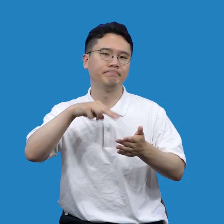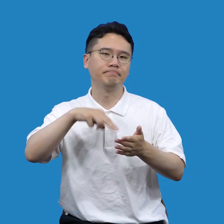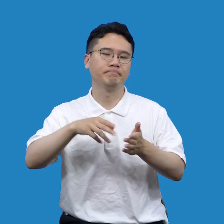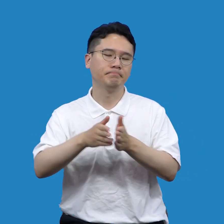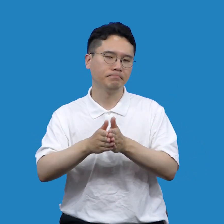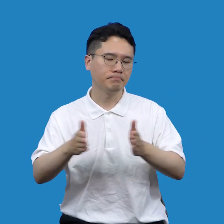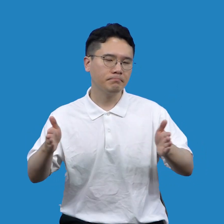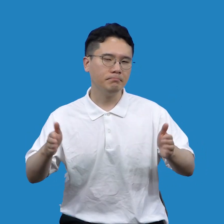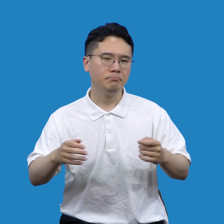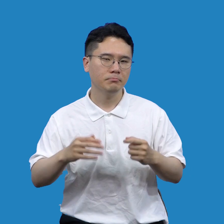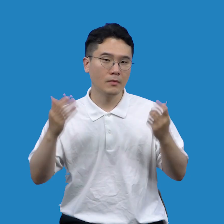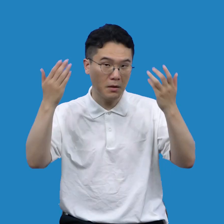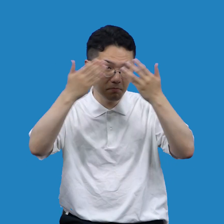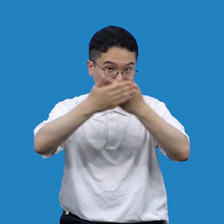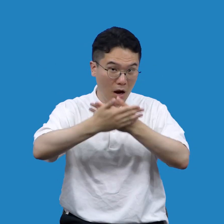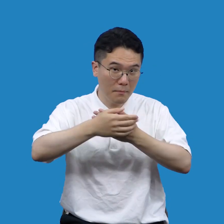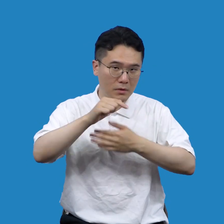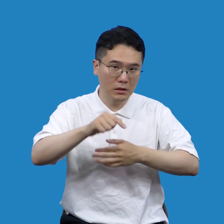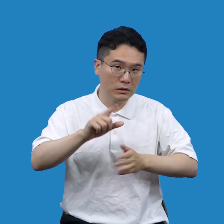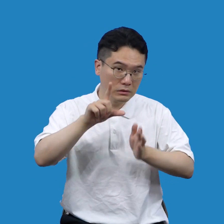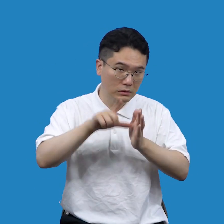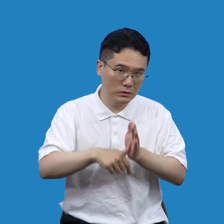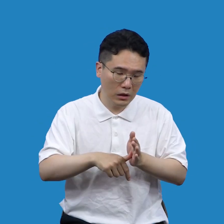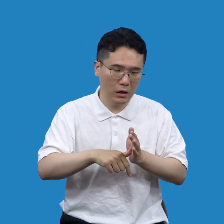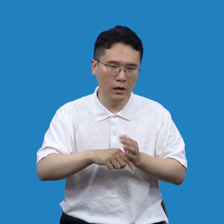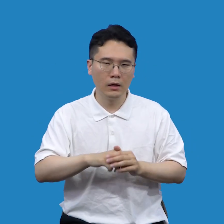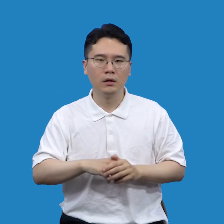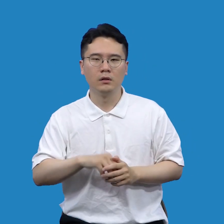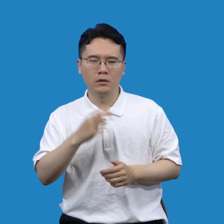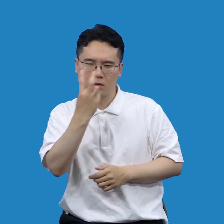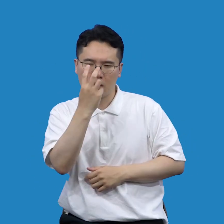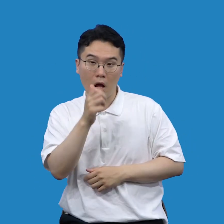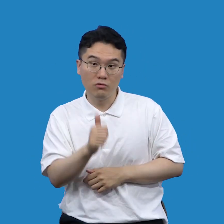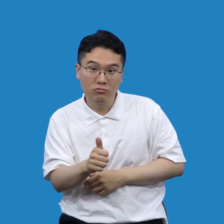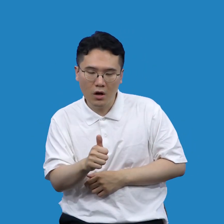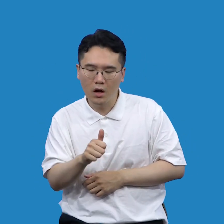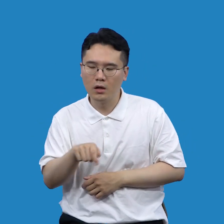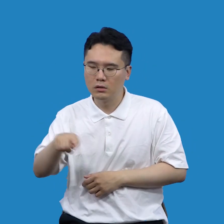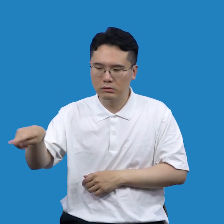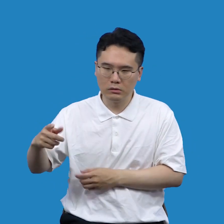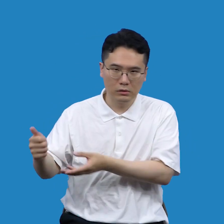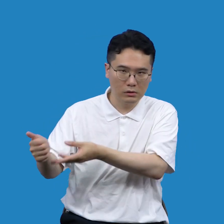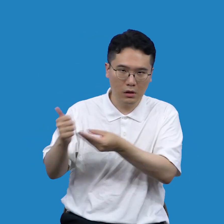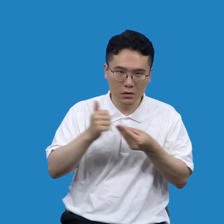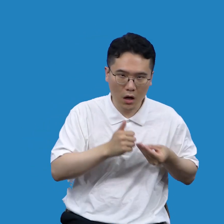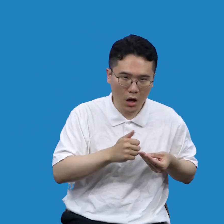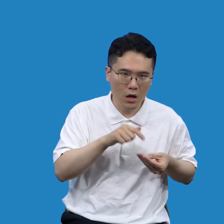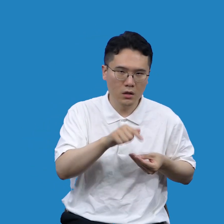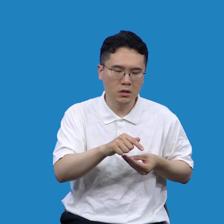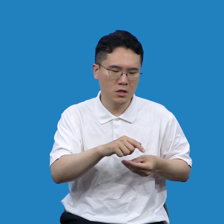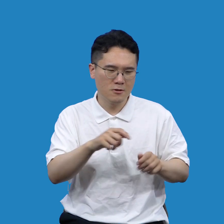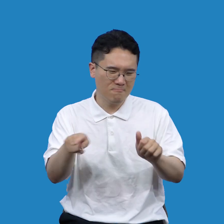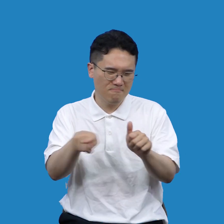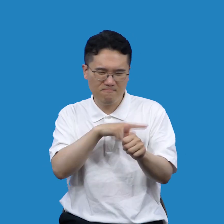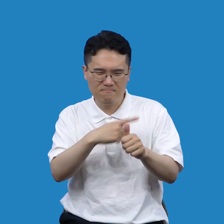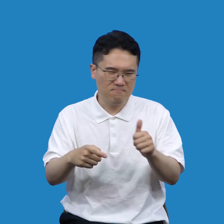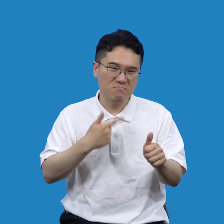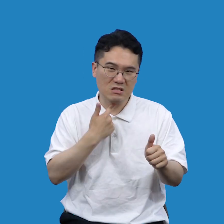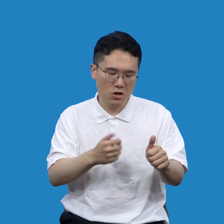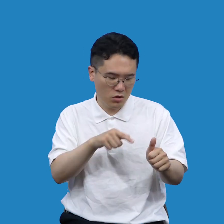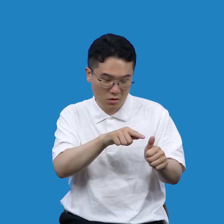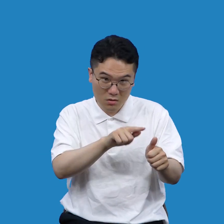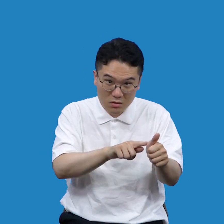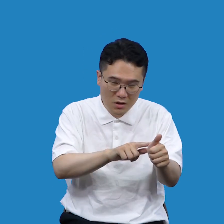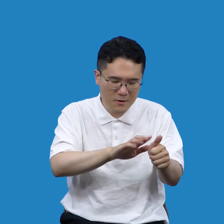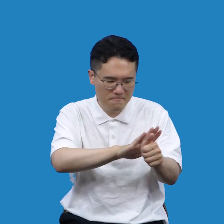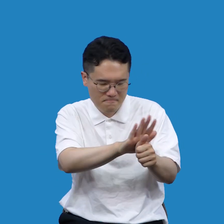읽겠습니다. 시작. 그 밤 그 시각에 간수가 그들을 데려다가 그 맞은 자리를 씻어주고 자기와